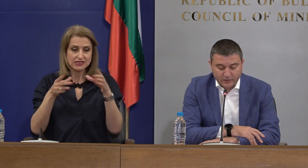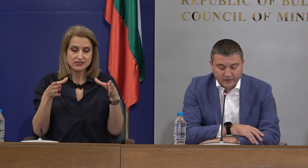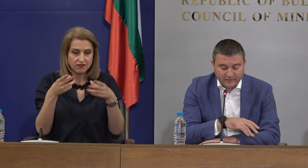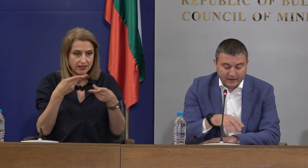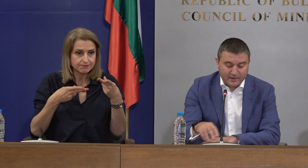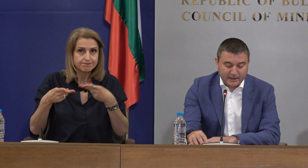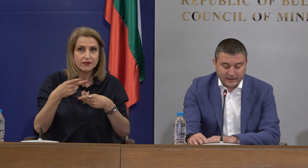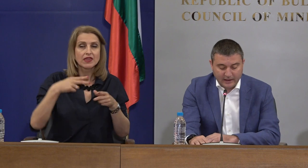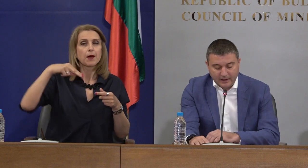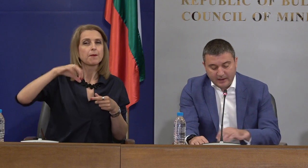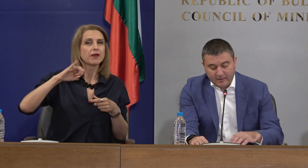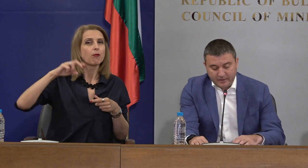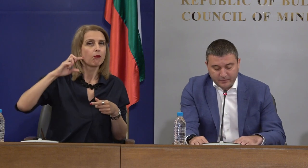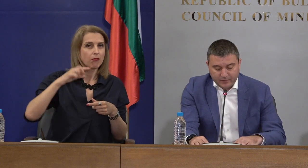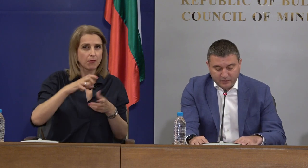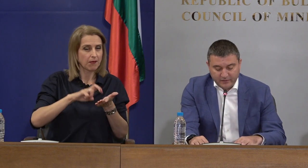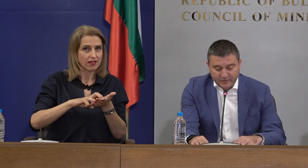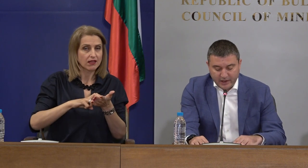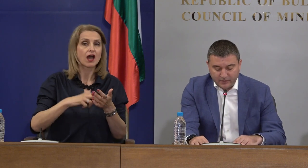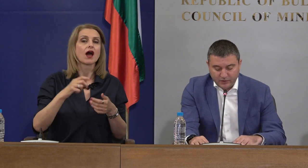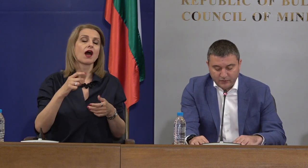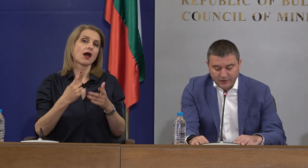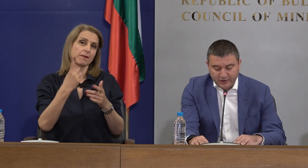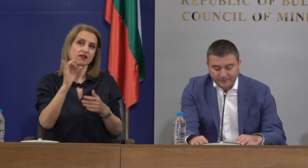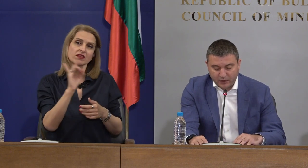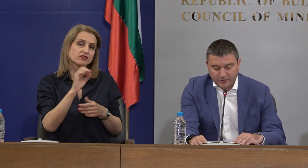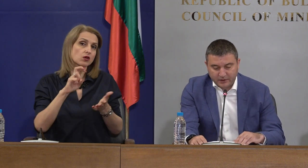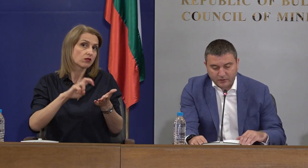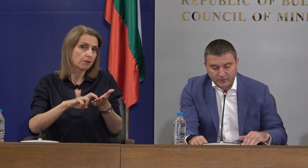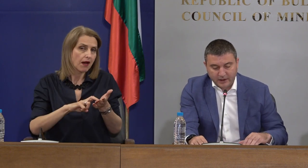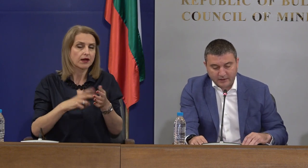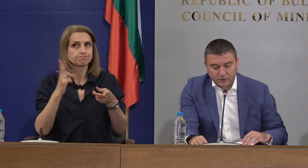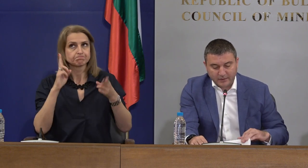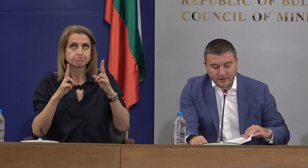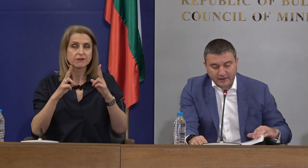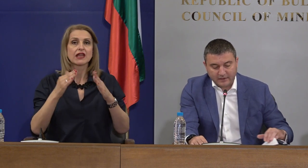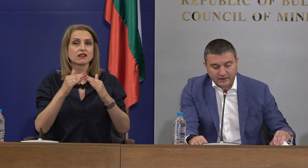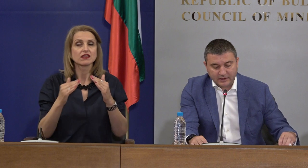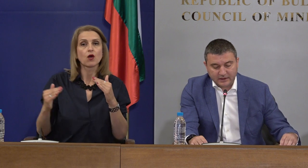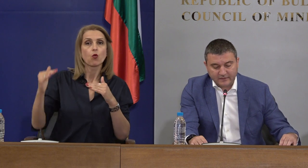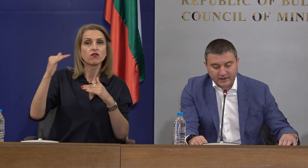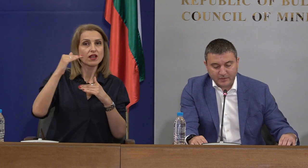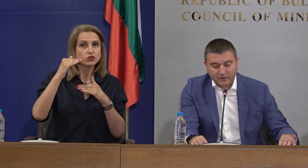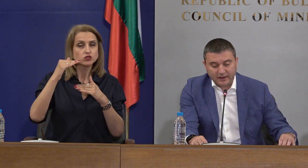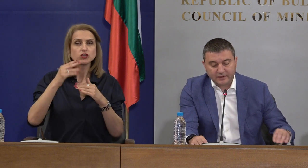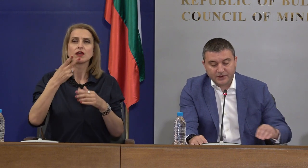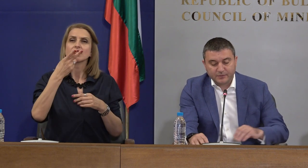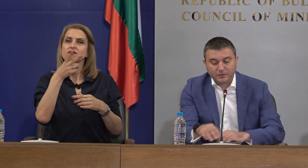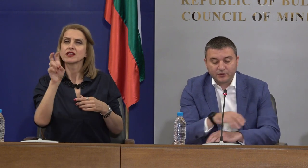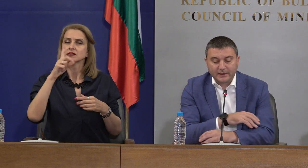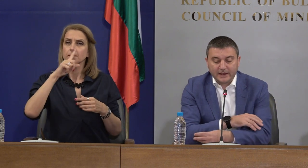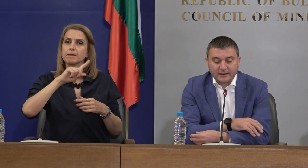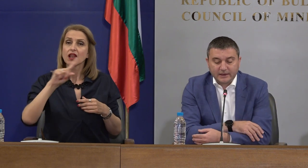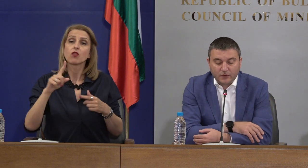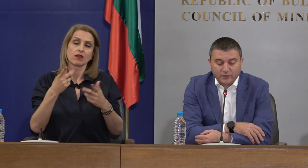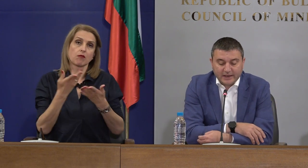одобрено от надзорния съвет на банката, ПИП обяви намерението си да увеличи общата номинална сума на капитала си с 200 милиона лева чрез